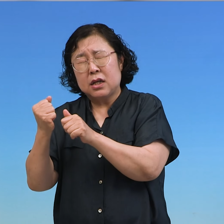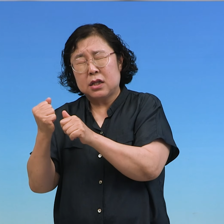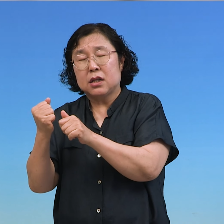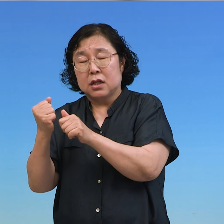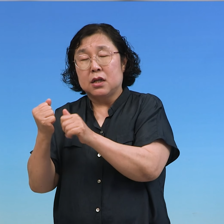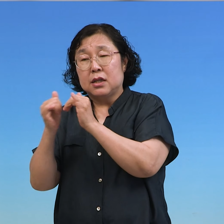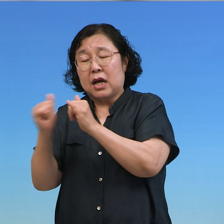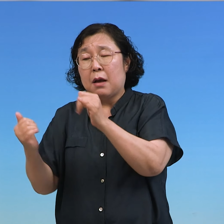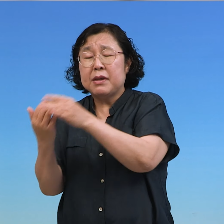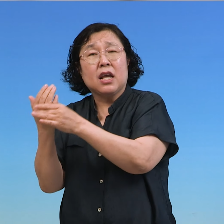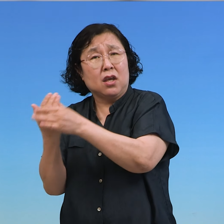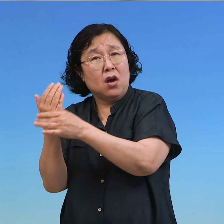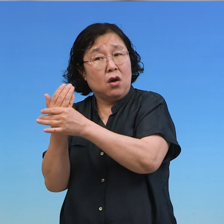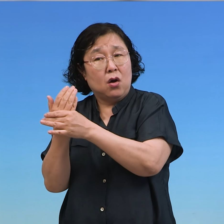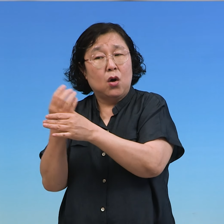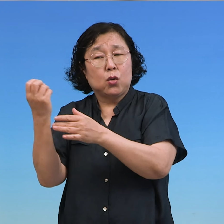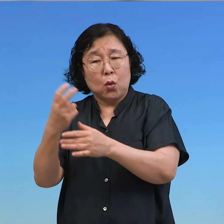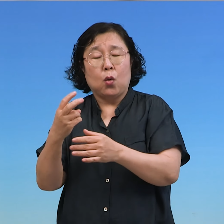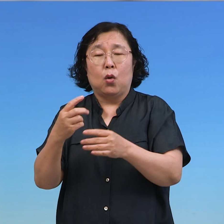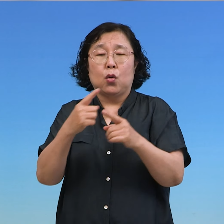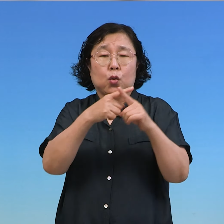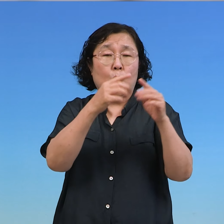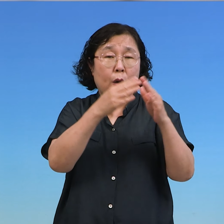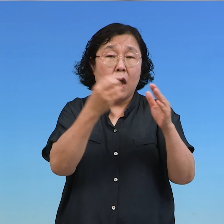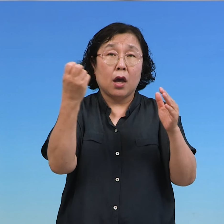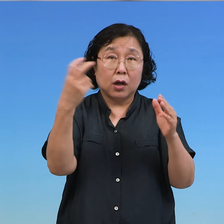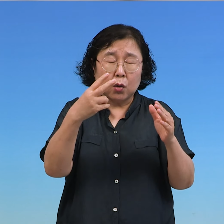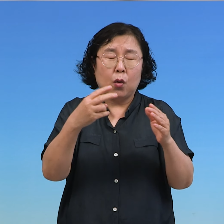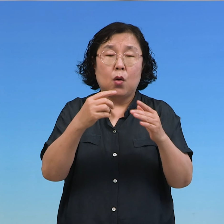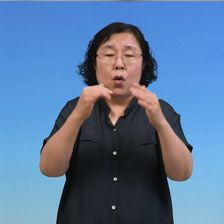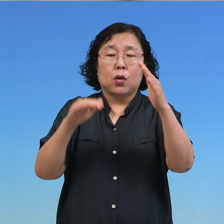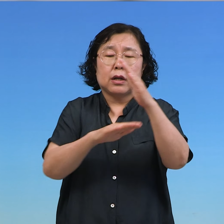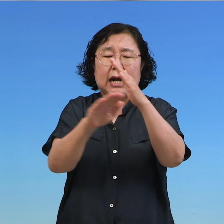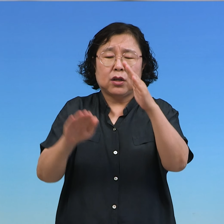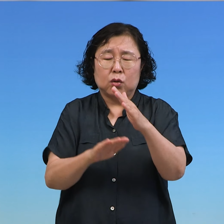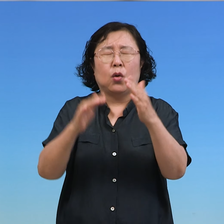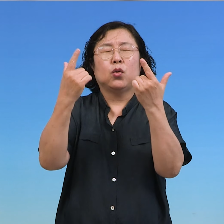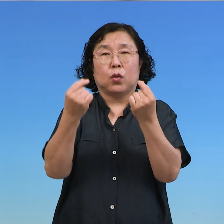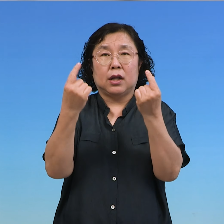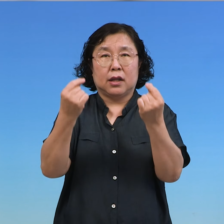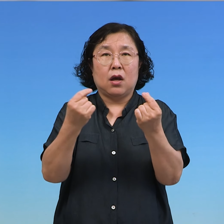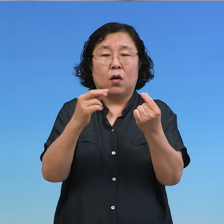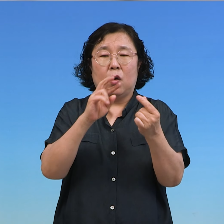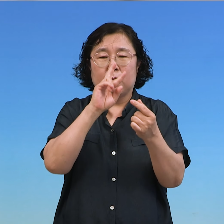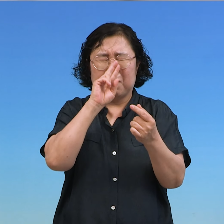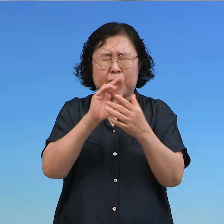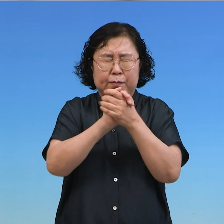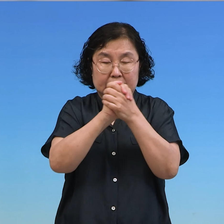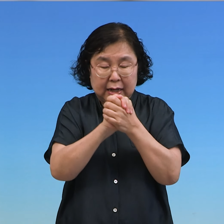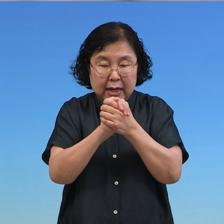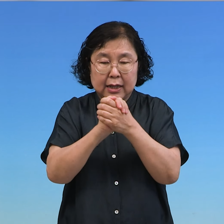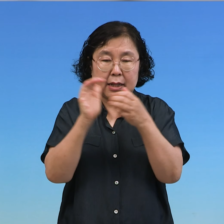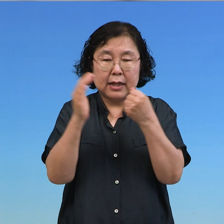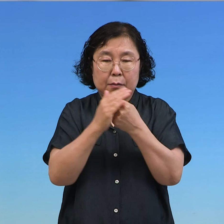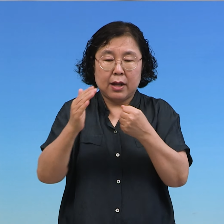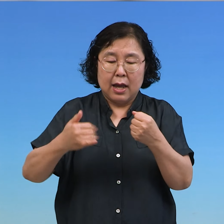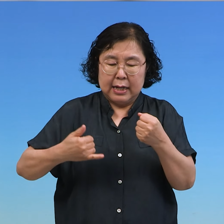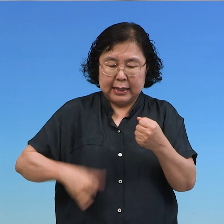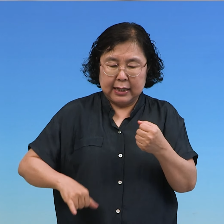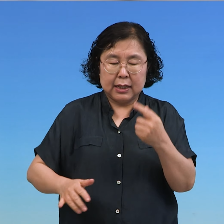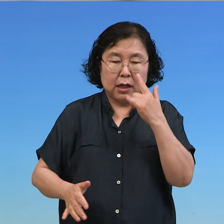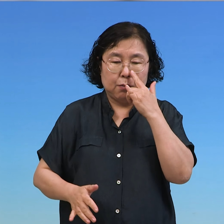하나가 가정이에요 가정이 두 가지가 동시에 일어납니다 가장 비수로 가슴을 찌르는 게 자식이 부모에게